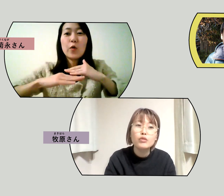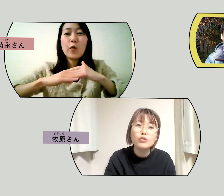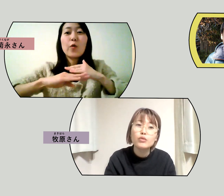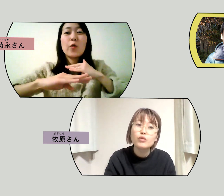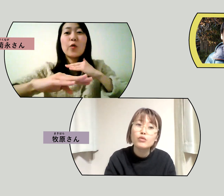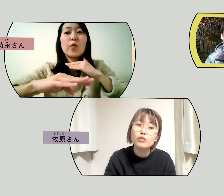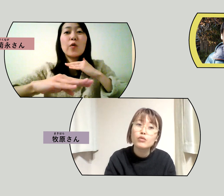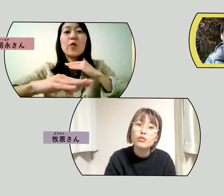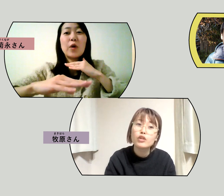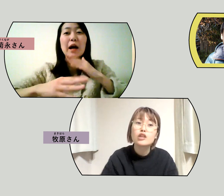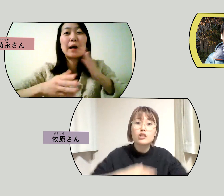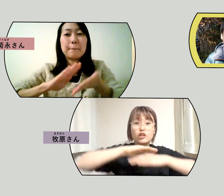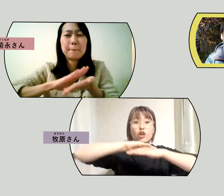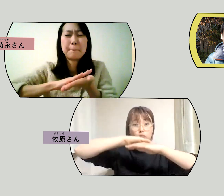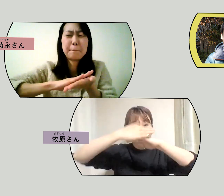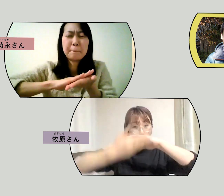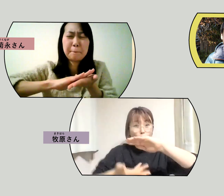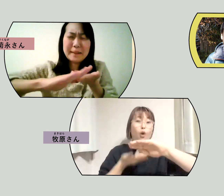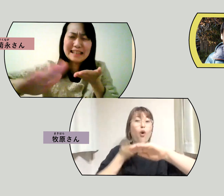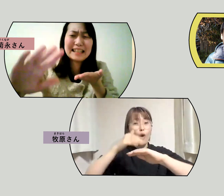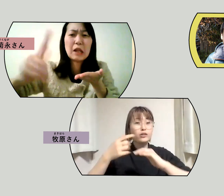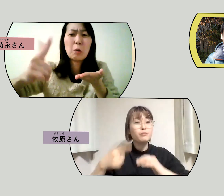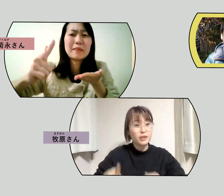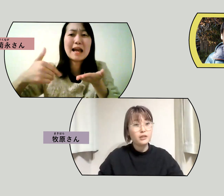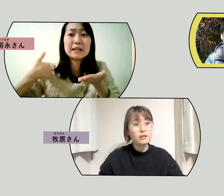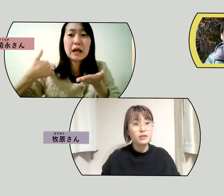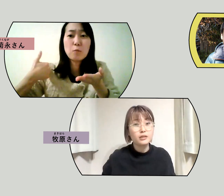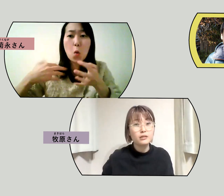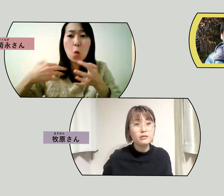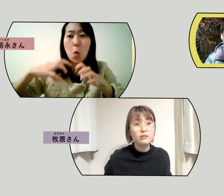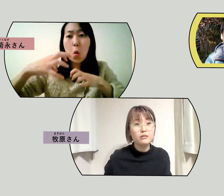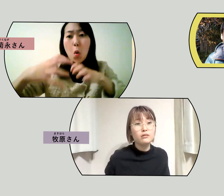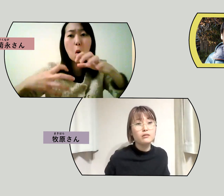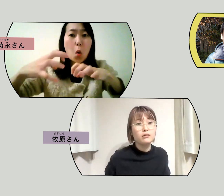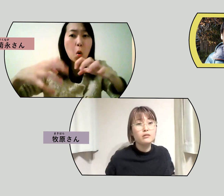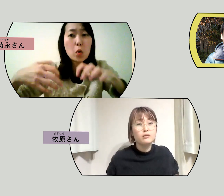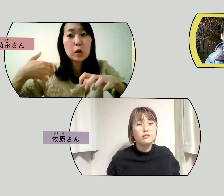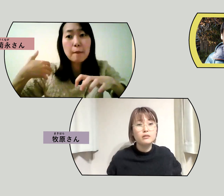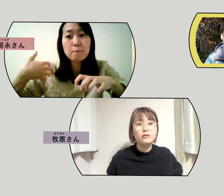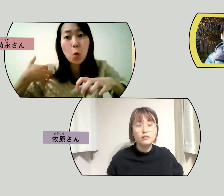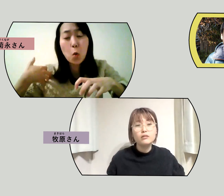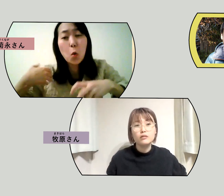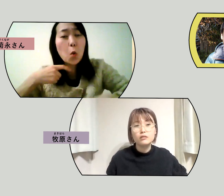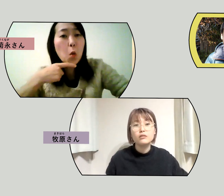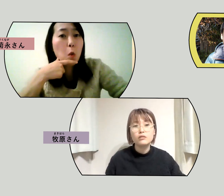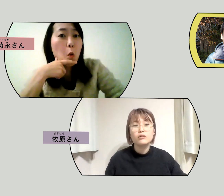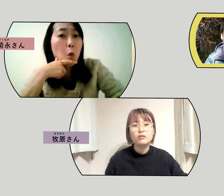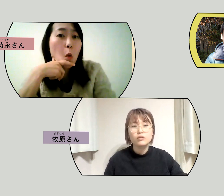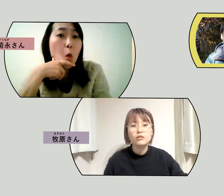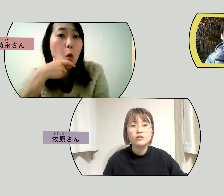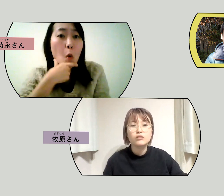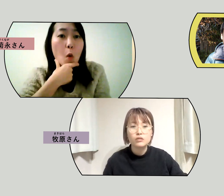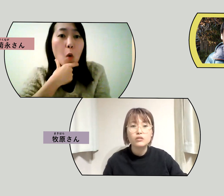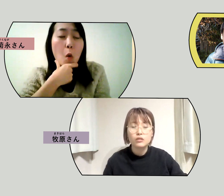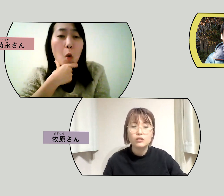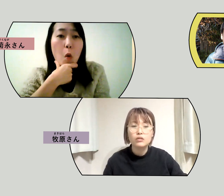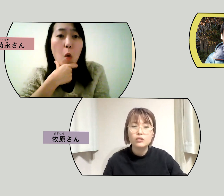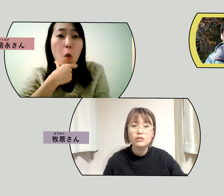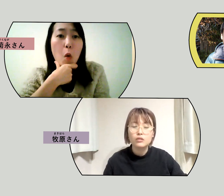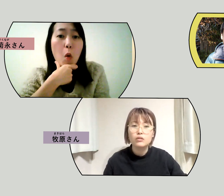ですそうですね道がお平らじゃなくてボコボコしてるかもと